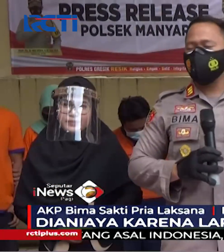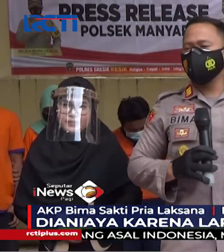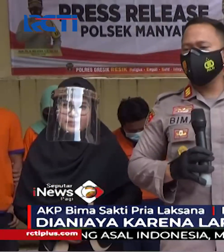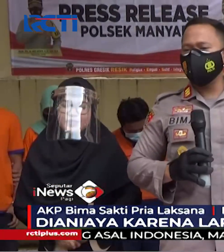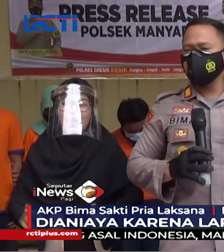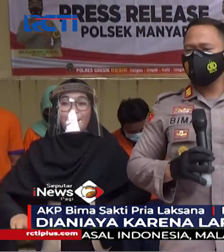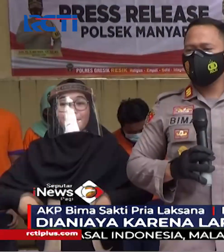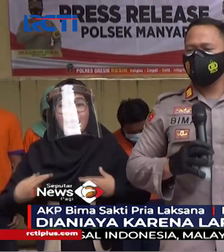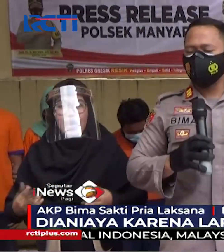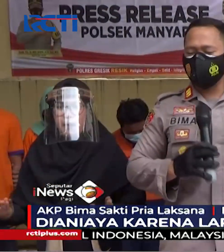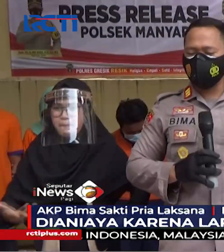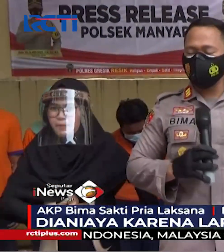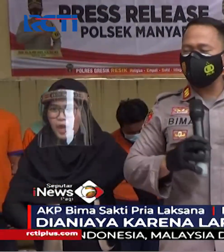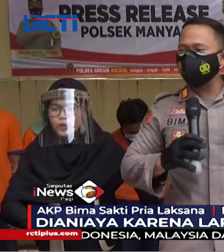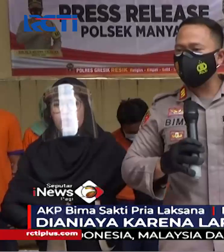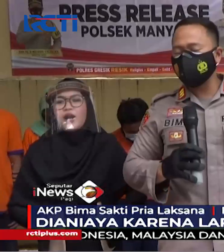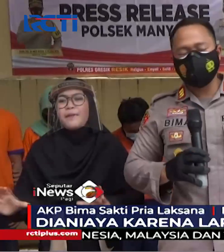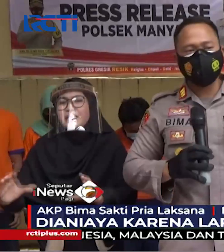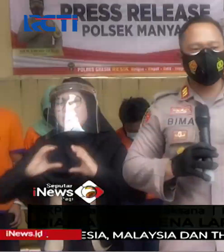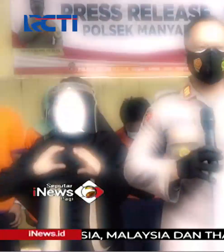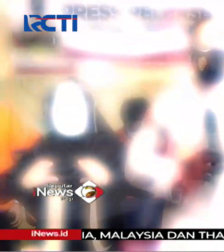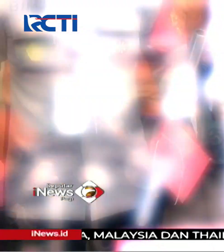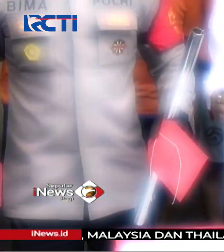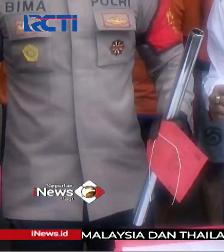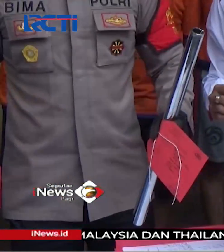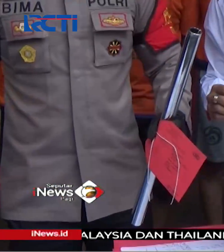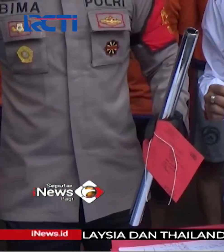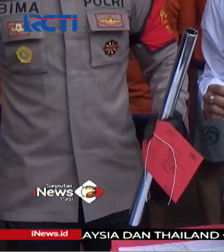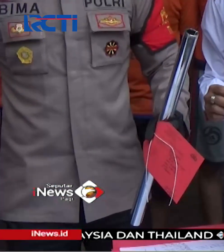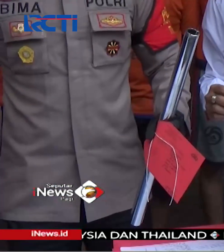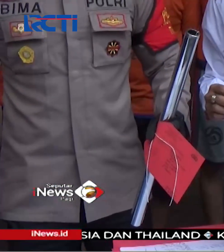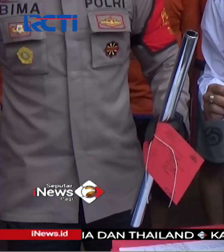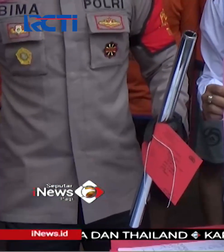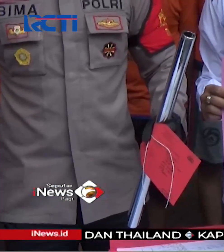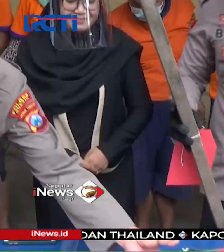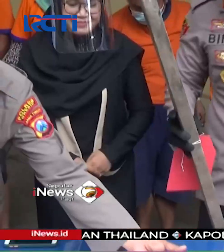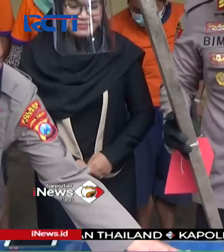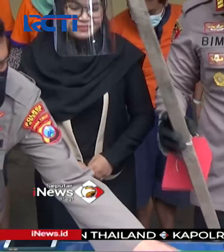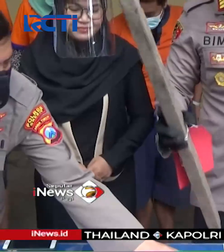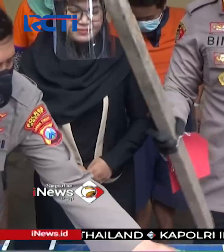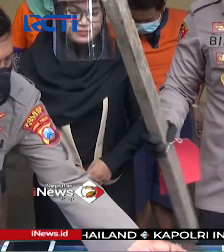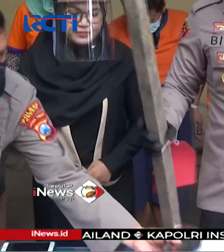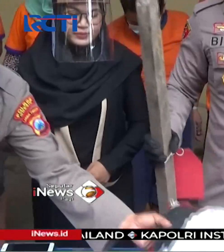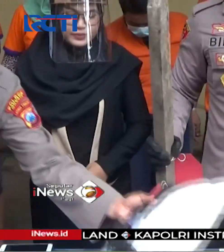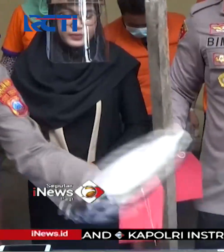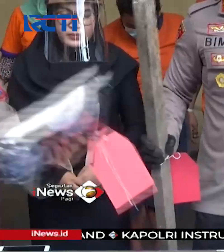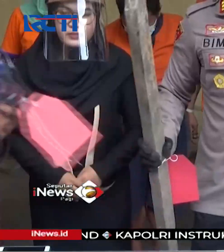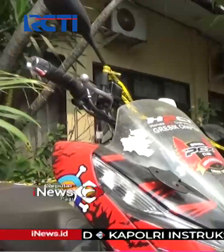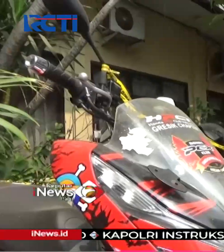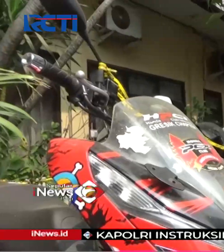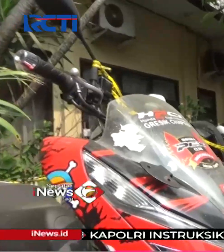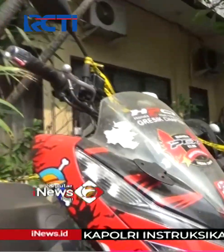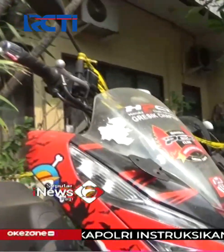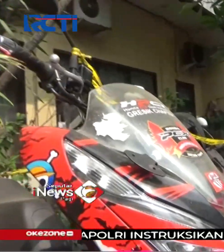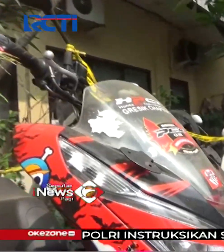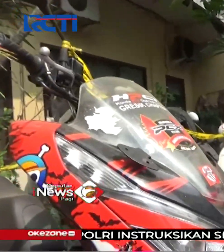para pelaku ini mereka mencari tahu siapa yang memposting. 6 tersangka diringkus di arena lomba burung berkicau. Polisi